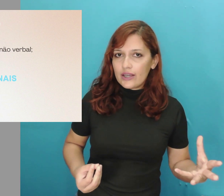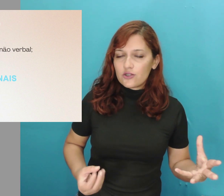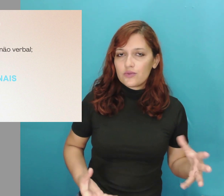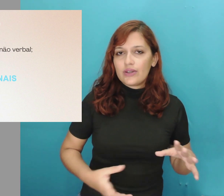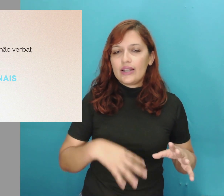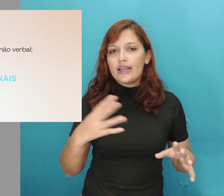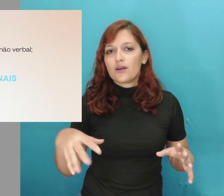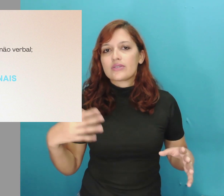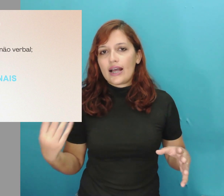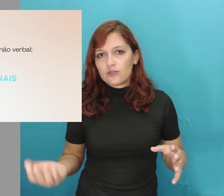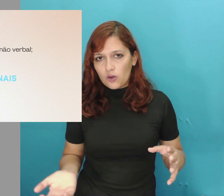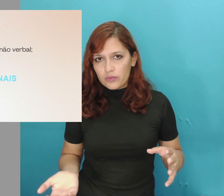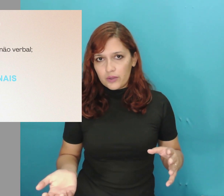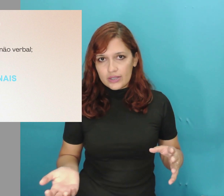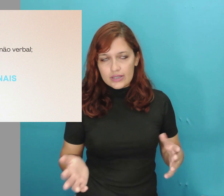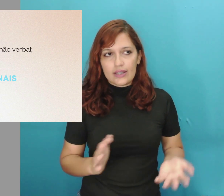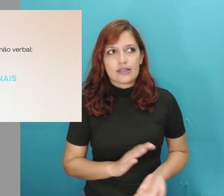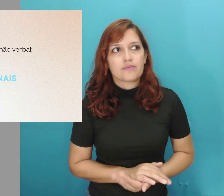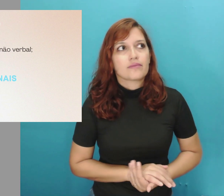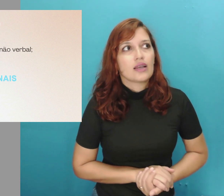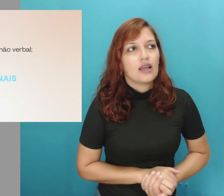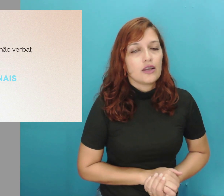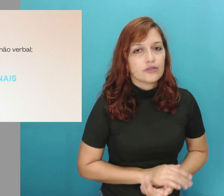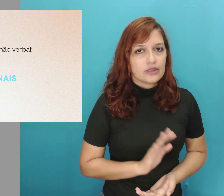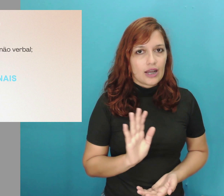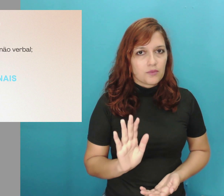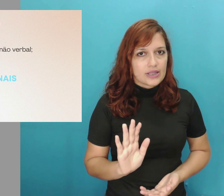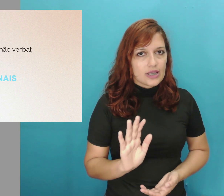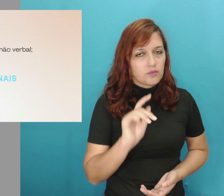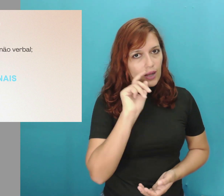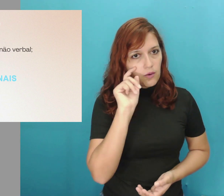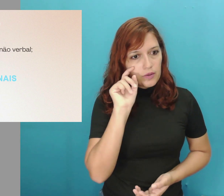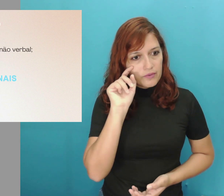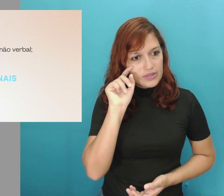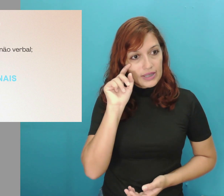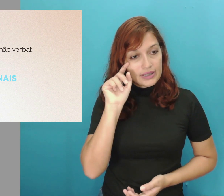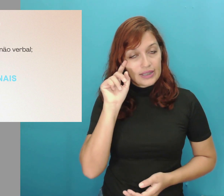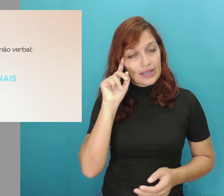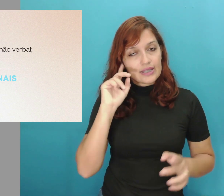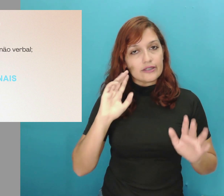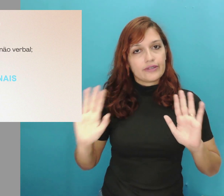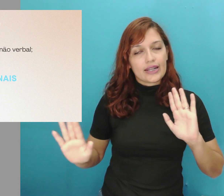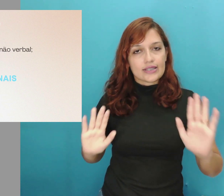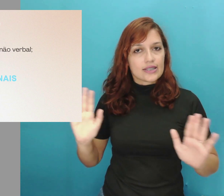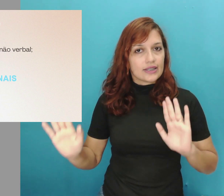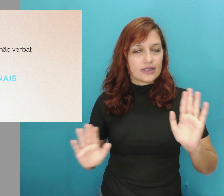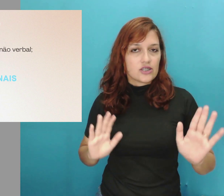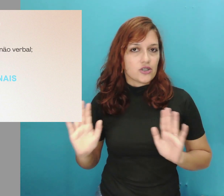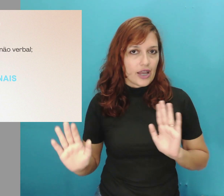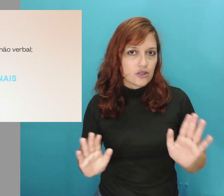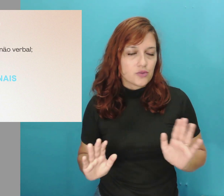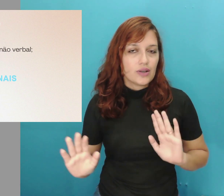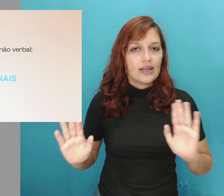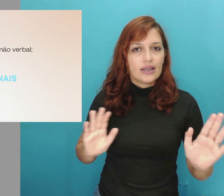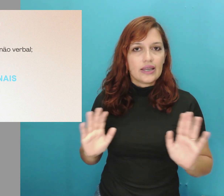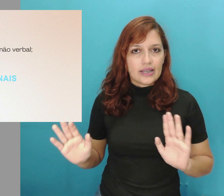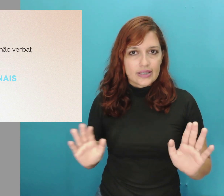gesto ele é usado como língua de sinais. Eu vou te dar um exemplo agora para você entender essa diferença entre gesto e